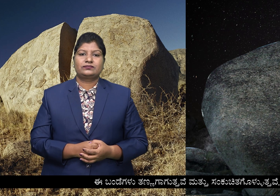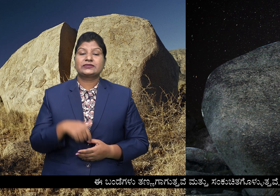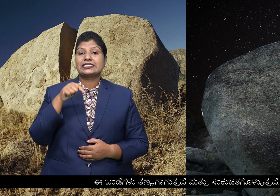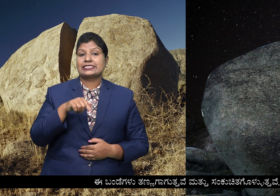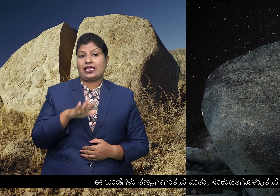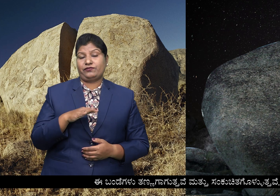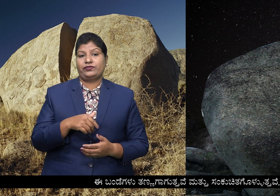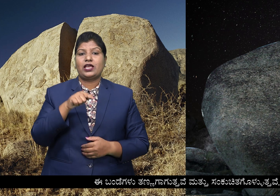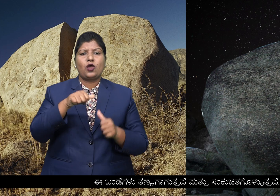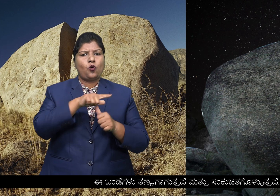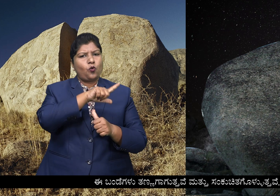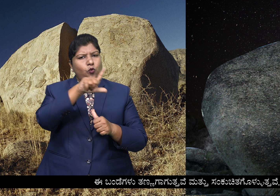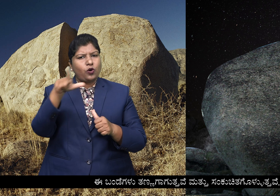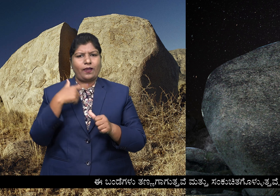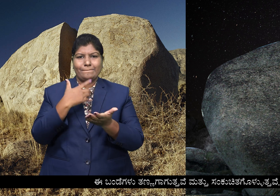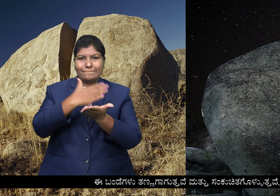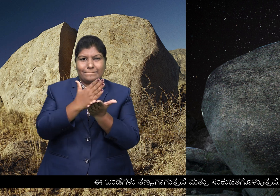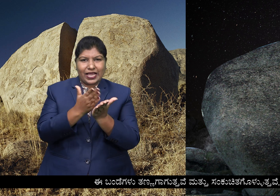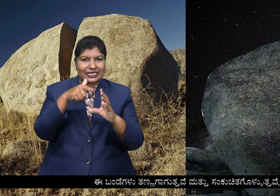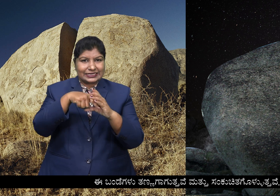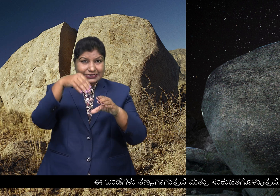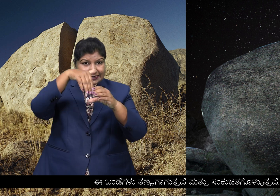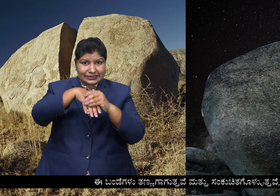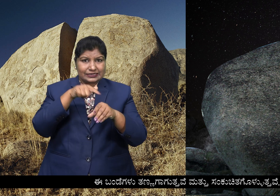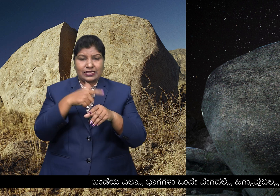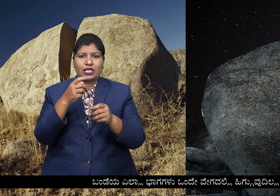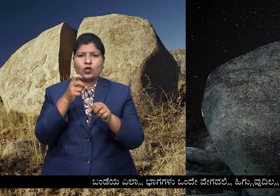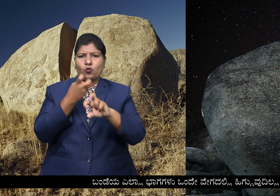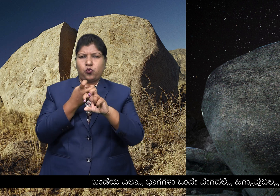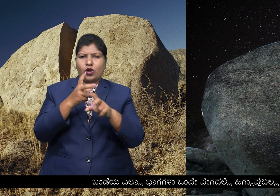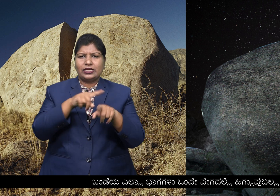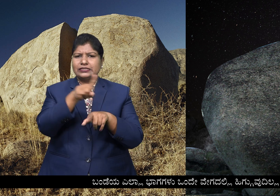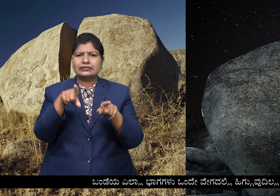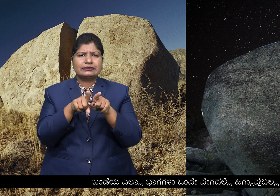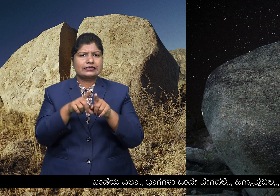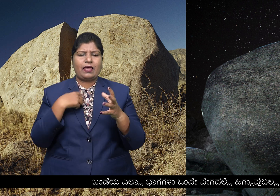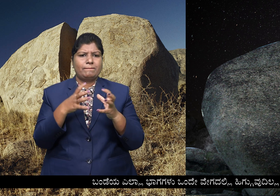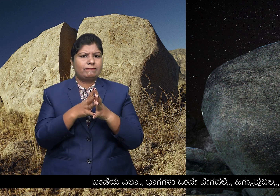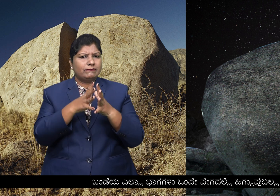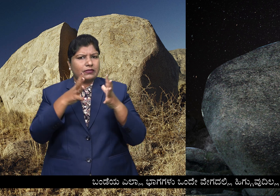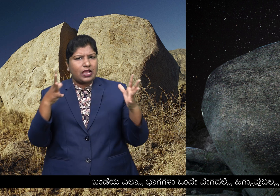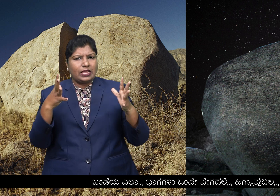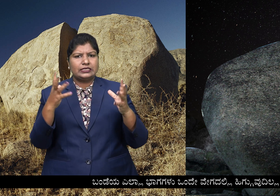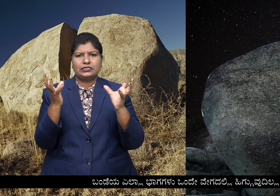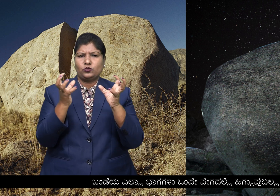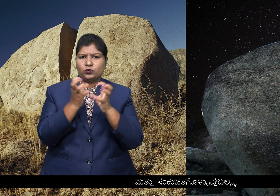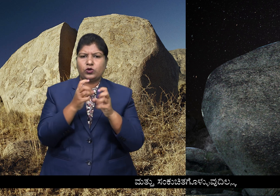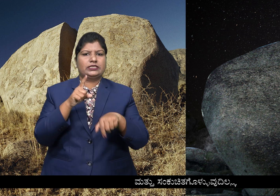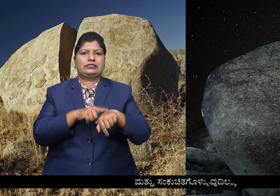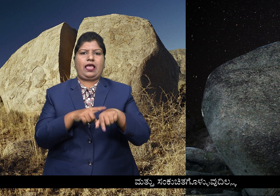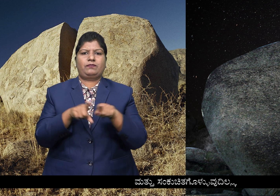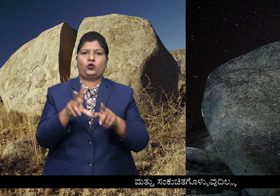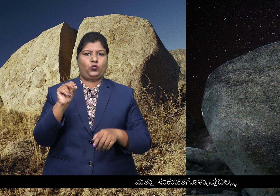ಈ ಬಂಡೆಗಳು ತಣ್ಣಗಾಗುತ್ತವೆ ಮತ್ತು ಸಂಕೋಚಿತಗೊಳ್ಳುತ್ತವೆ. ಬಂಡೆಯ ಎಲ್ಲಾ ಭಾಗಗಳು ಒಂದೇ ವೇಗದಲ್ಲಿ